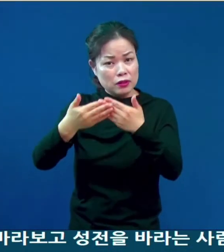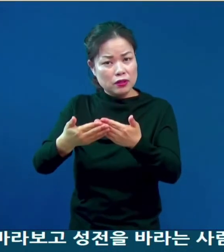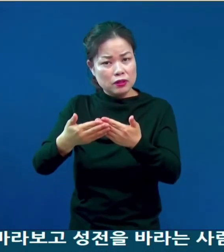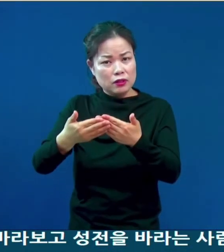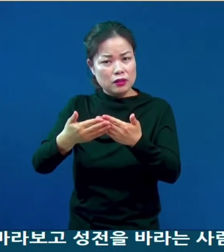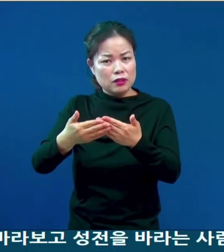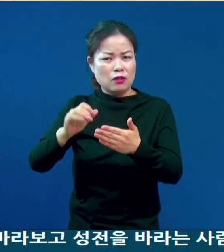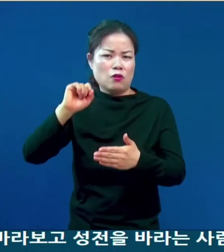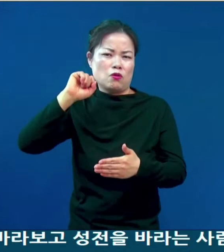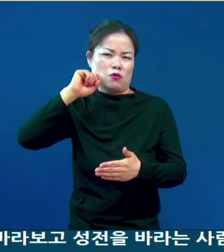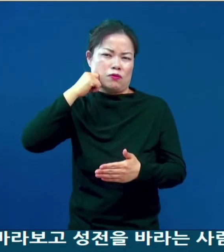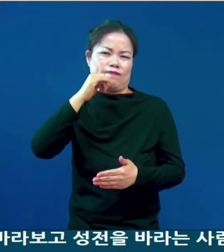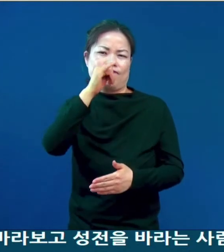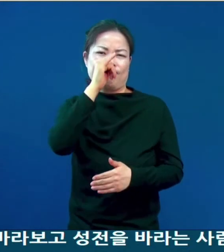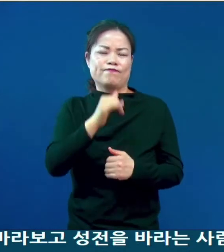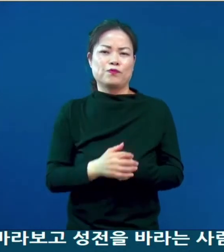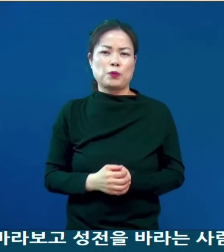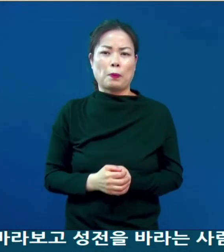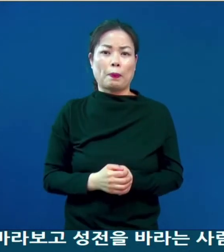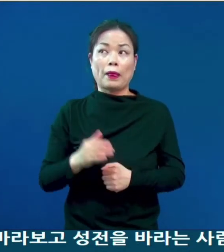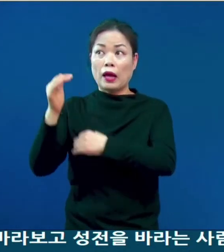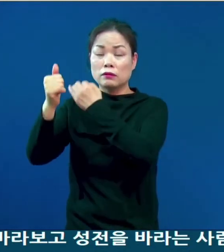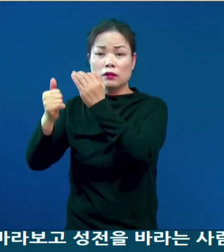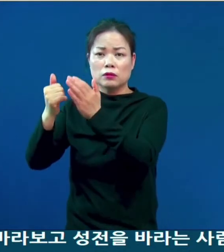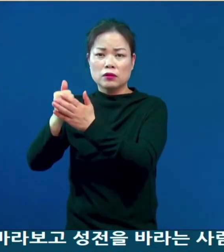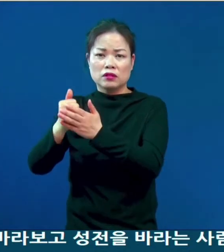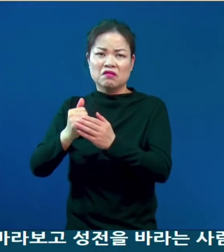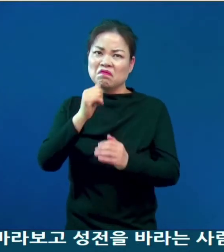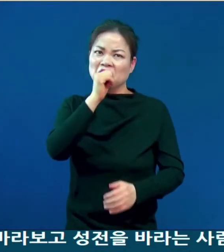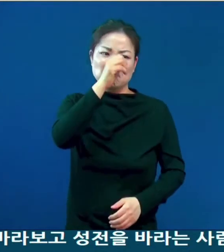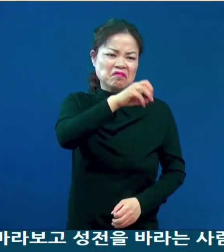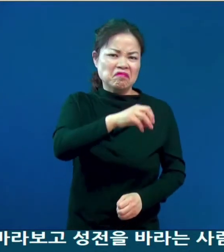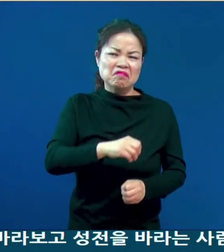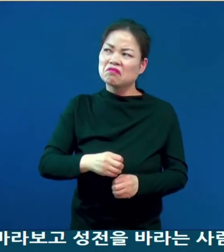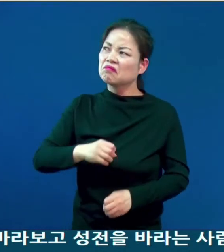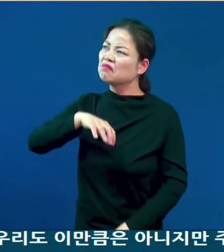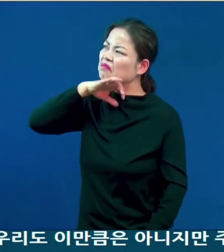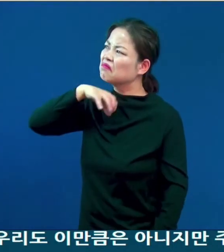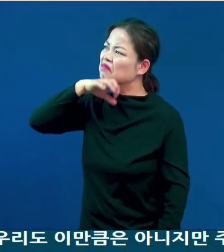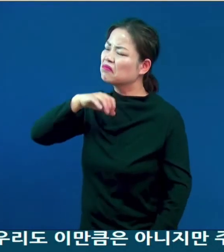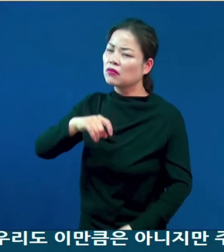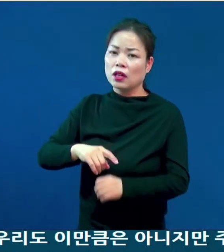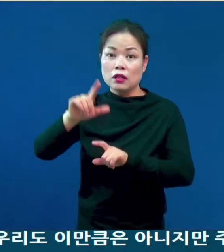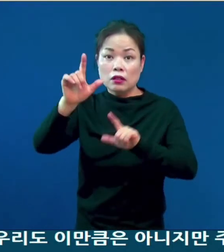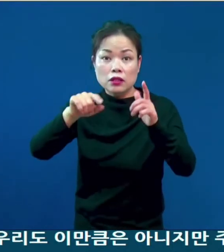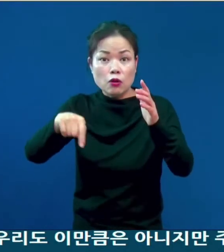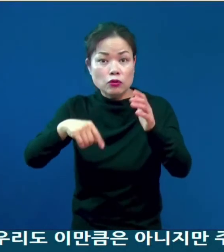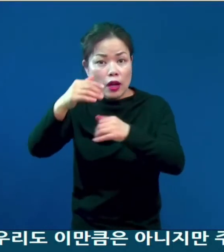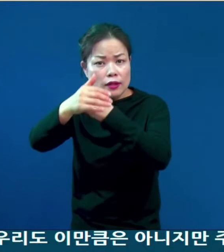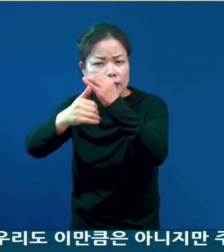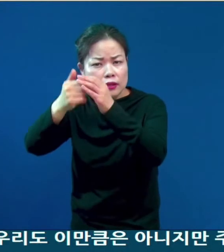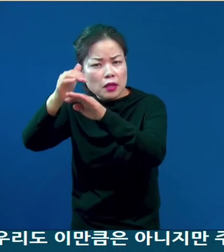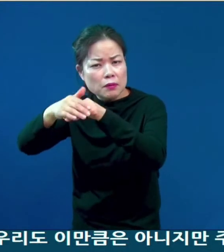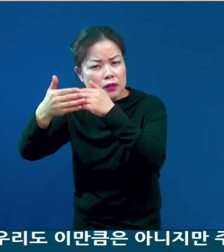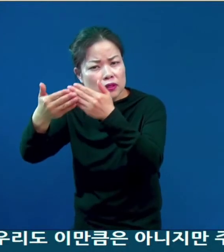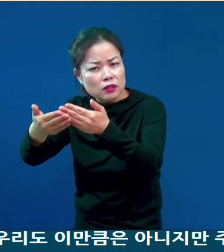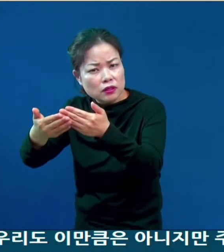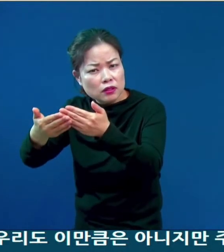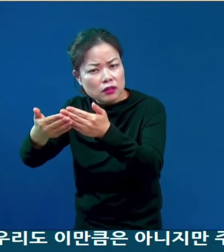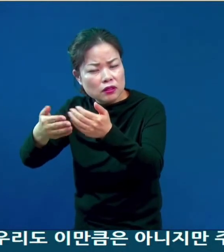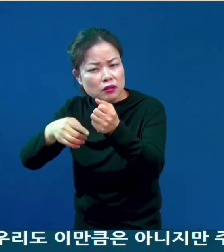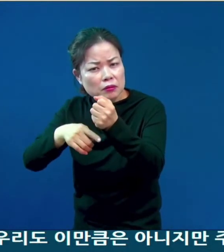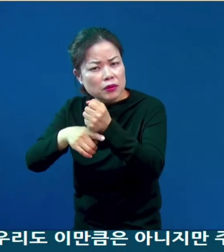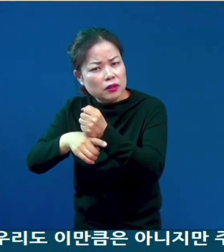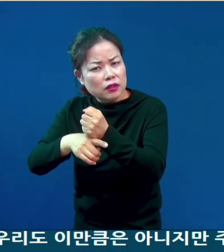때가 종종 있는 것 같습니다. 하나님이 때로는 원망스럽고 따지고 싶고 이런 상황 속에서 하나님을 예배하는 것이 어떤